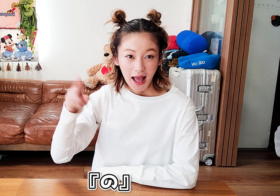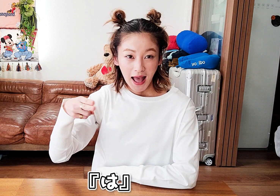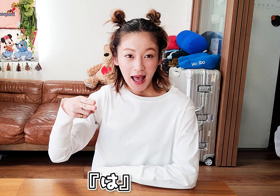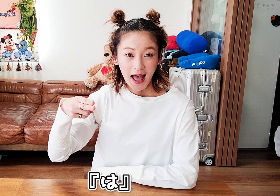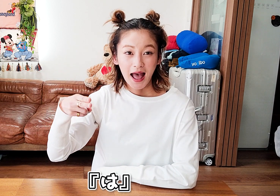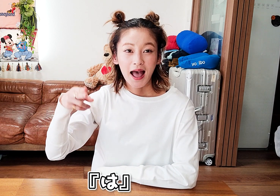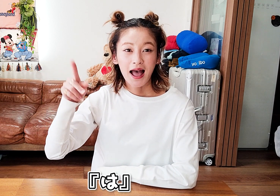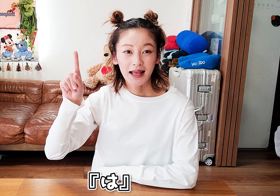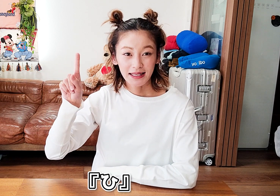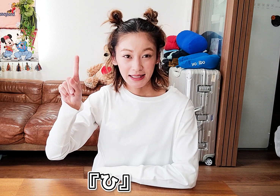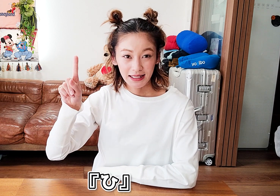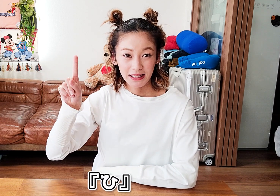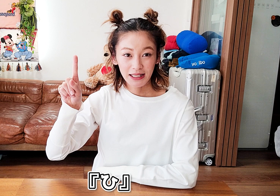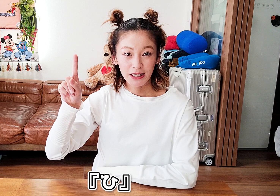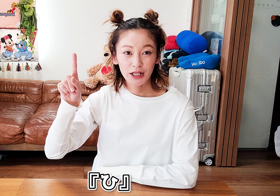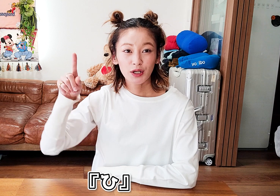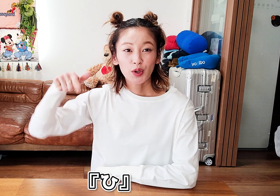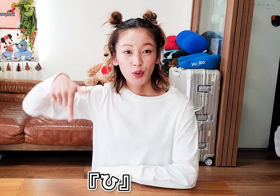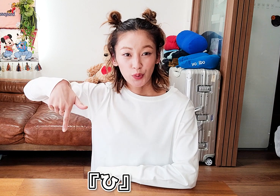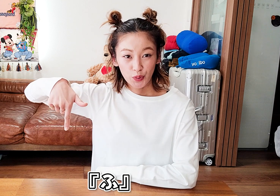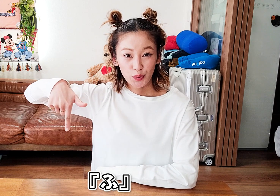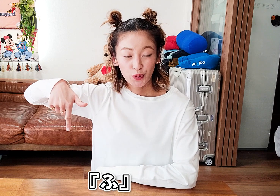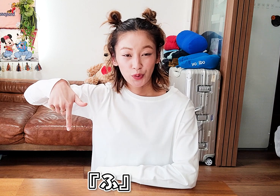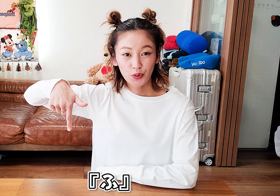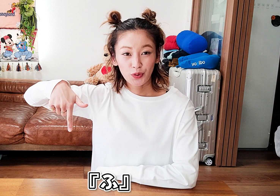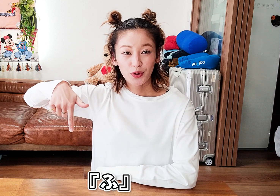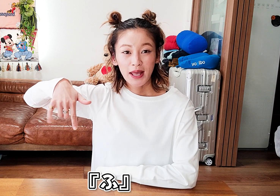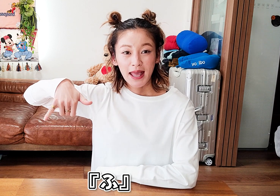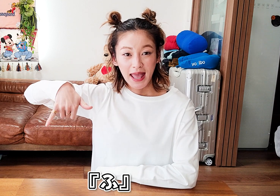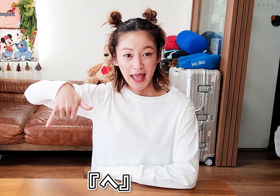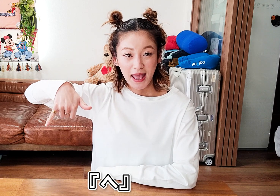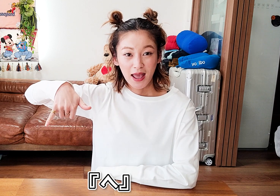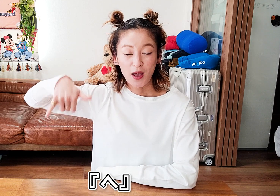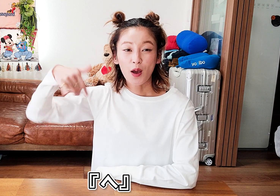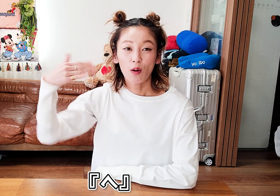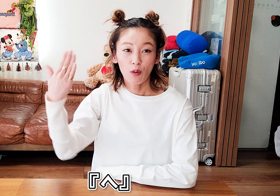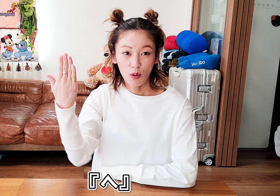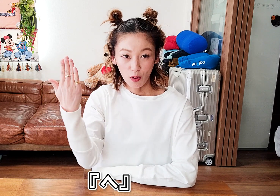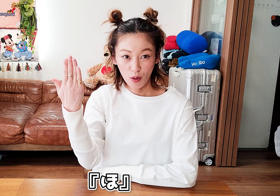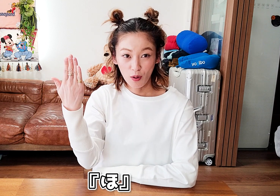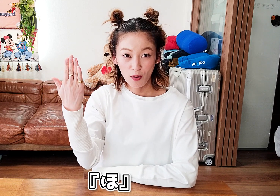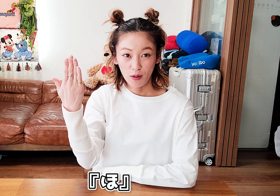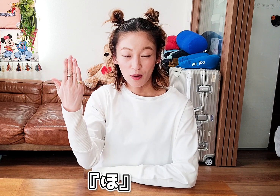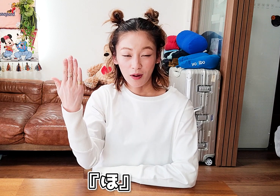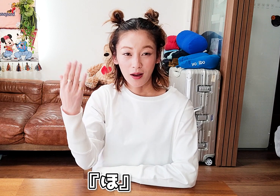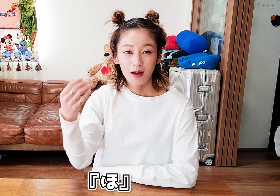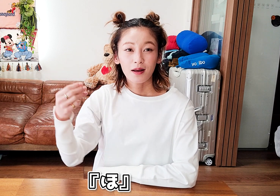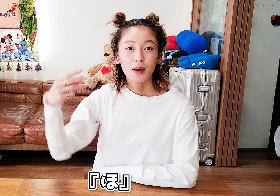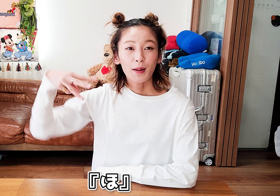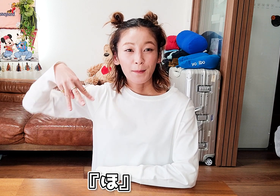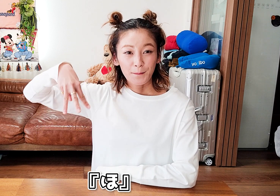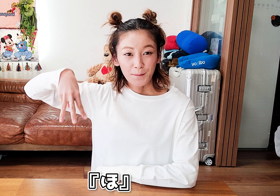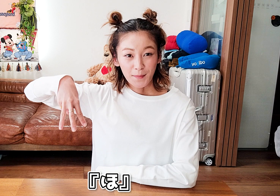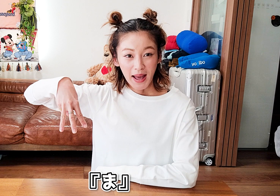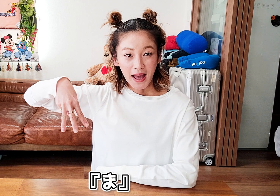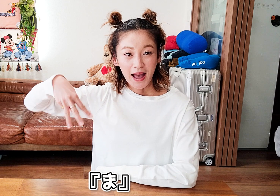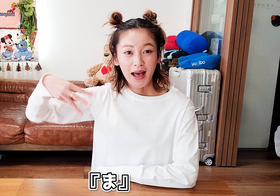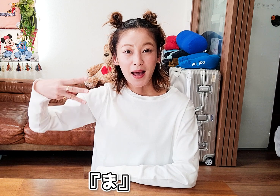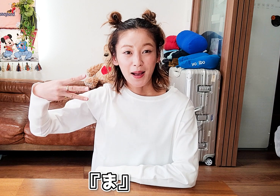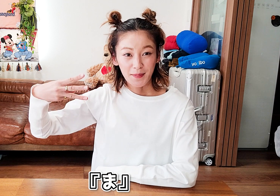はひふへほ、ま